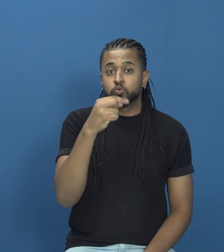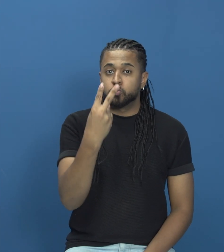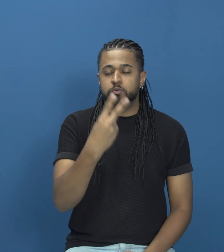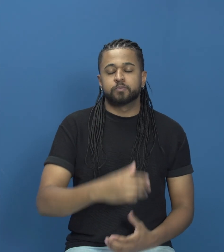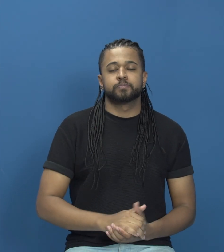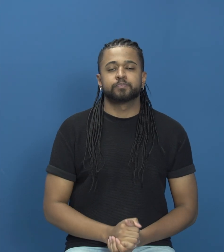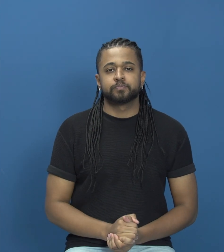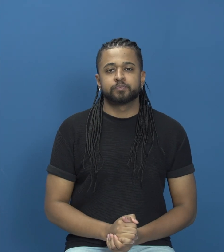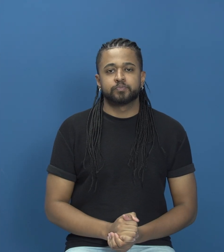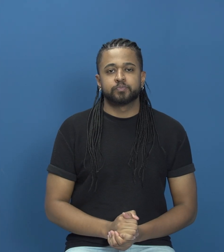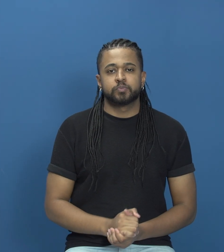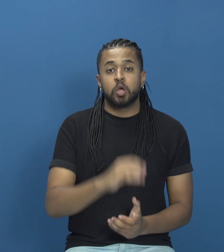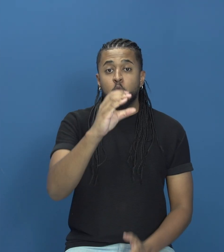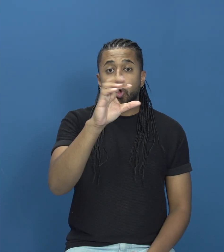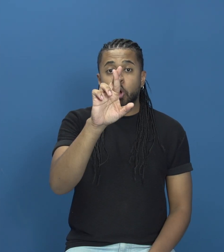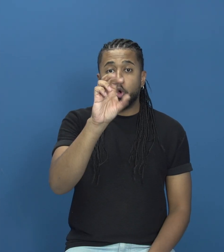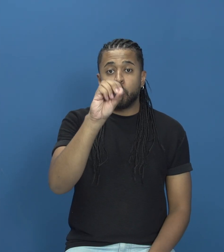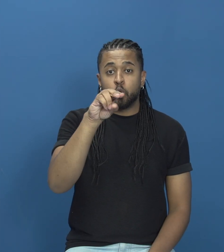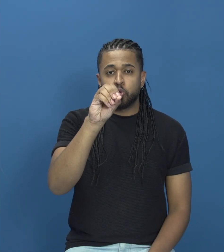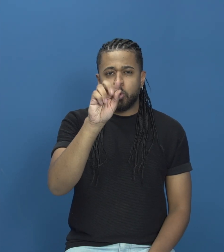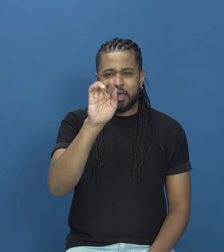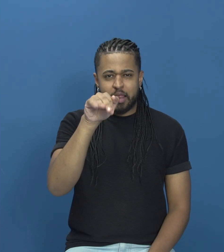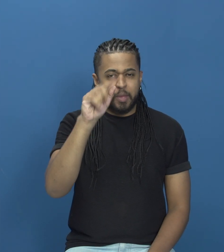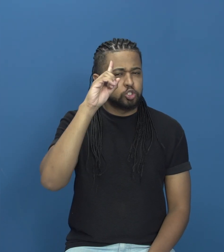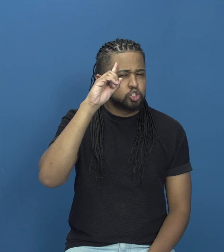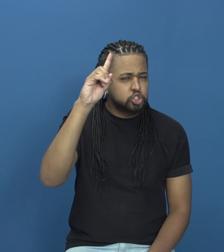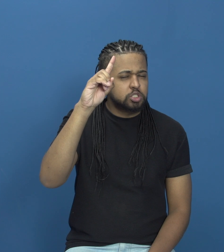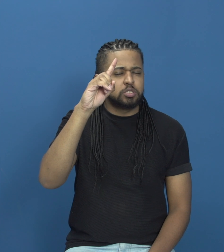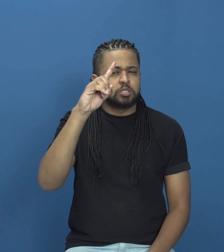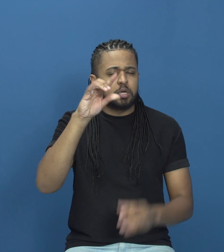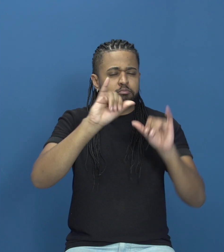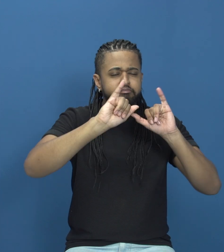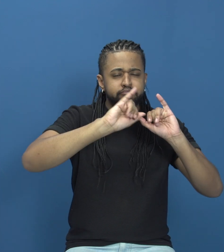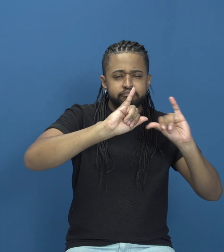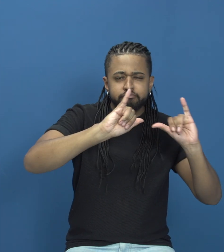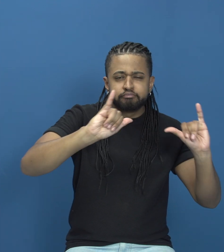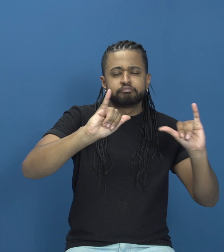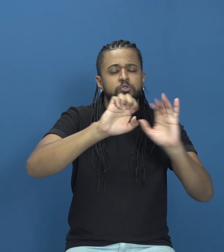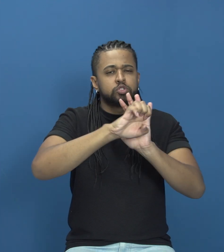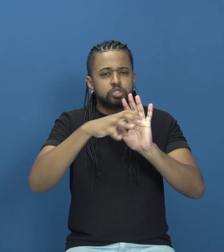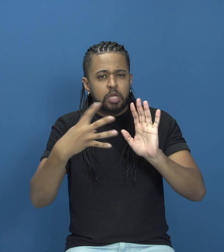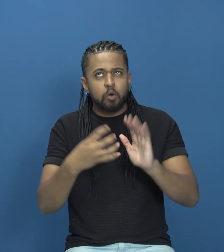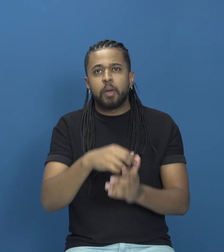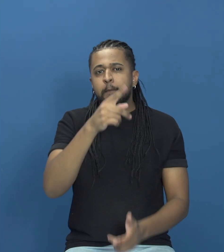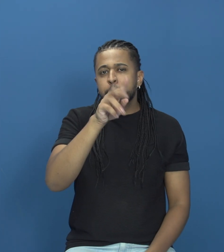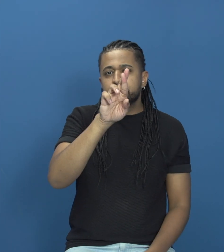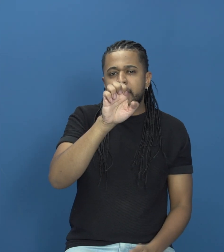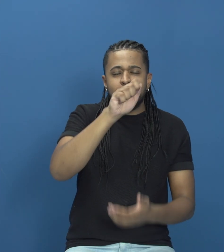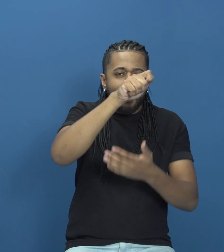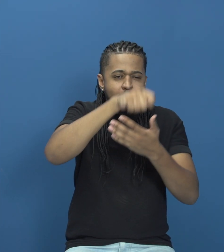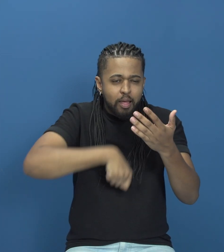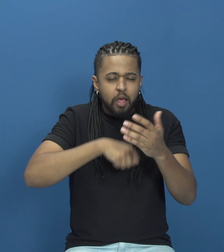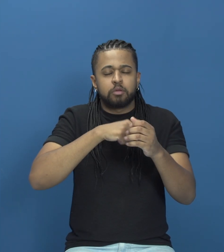1.2. O cronograma, contendo datas das publicações de editais, pré-cadastro